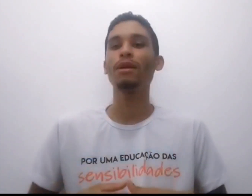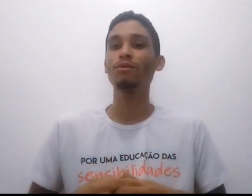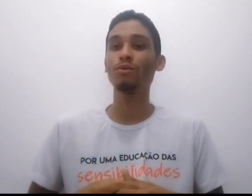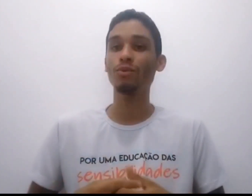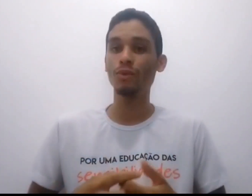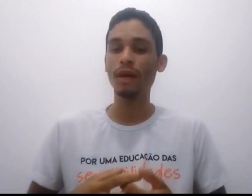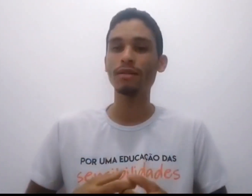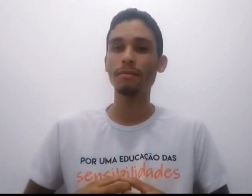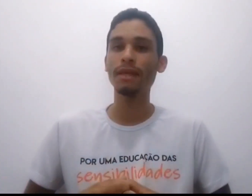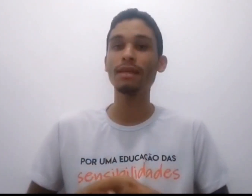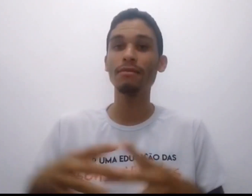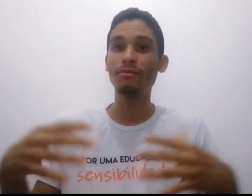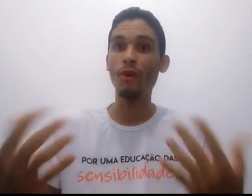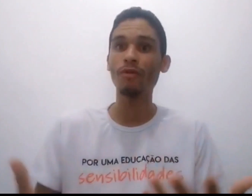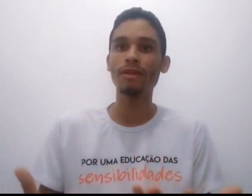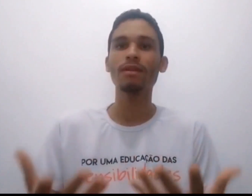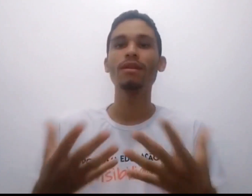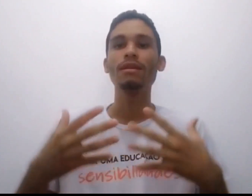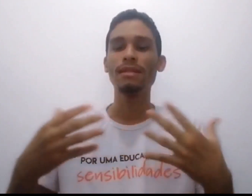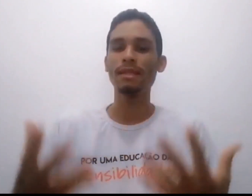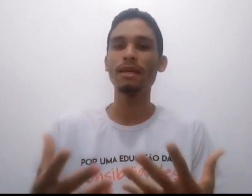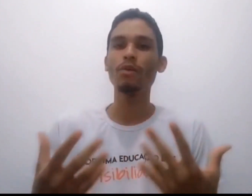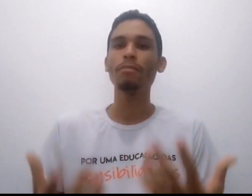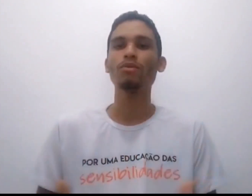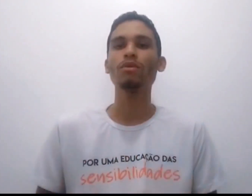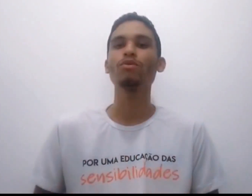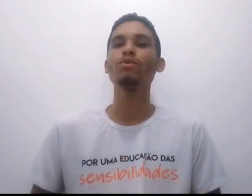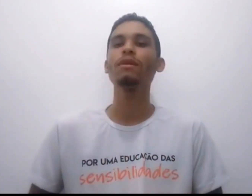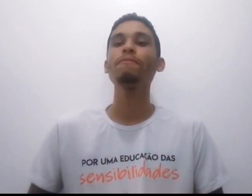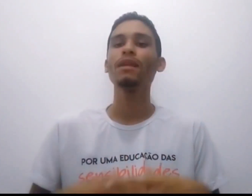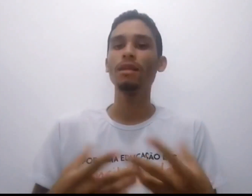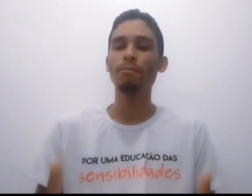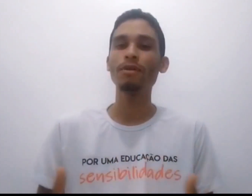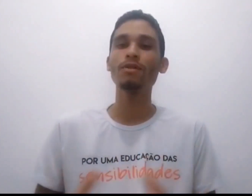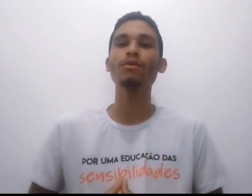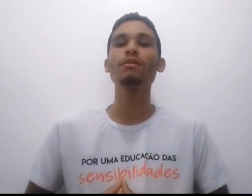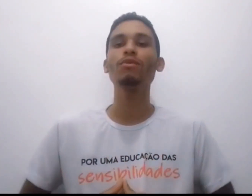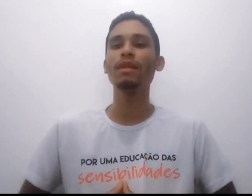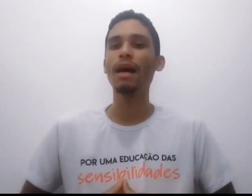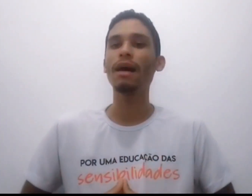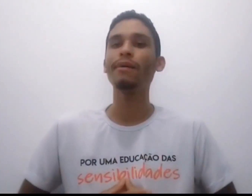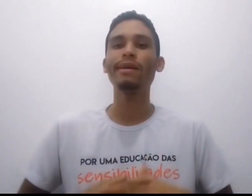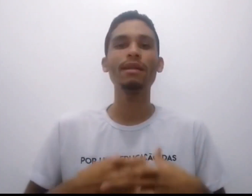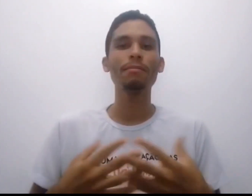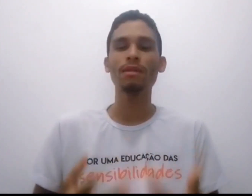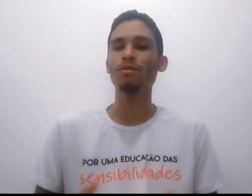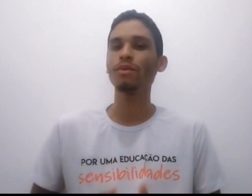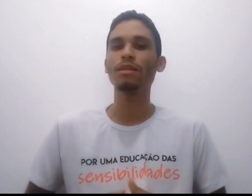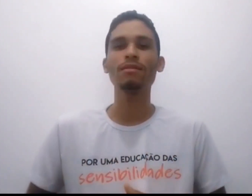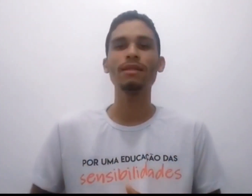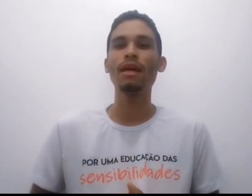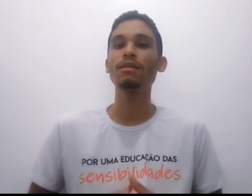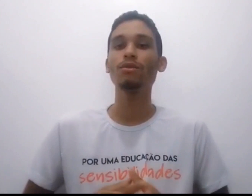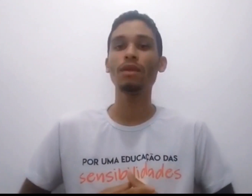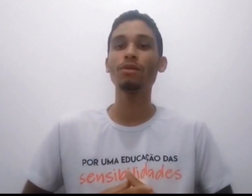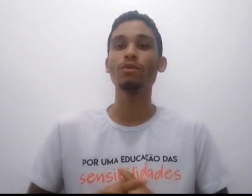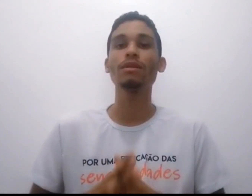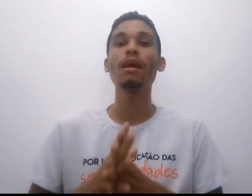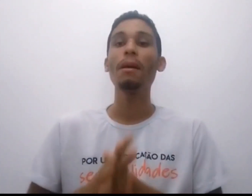aspectos culturais também que envolvem ser uma pessoa surda, e ele pode sim contribuir na aula, em adaptações, atividades, sugestões,